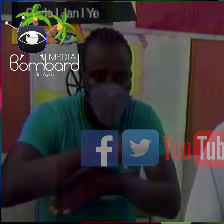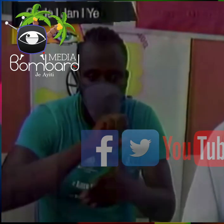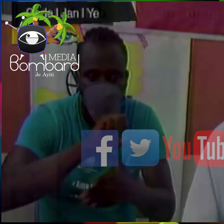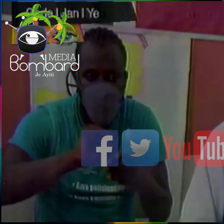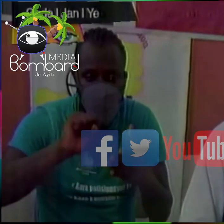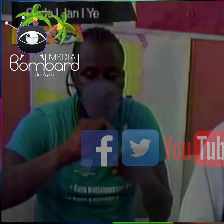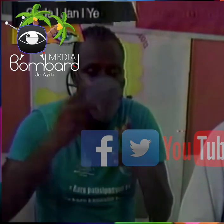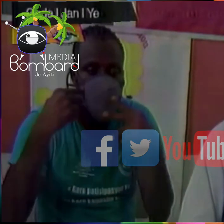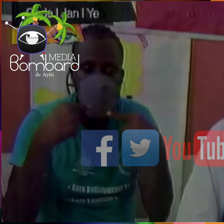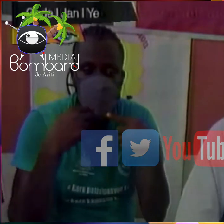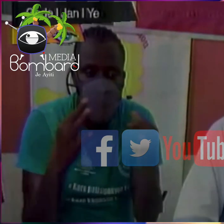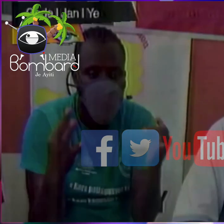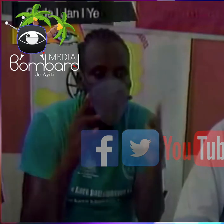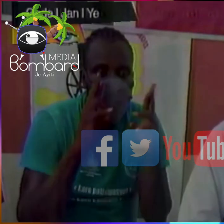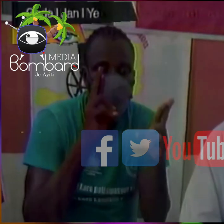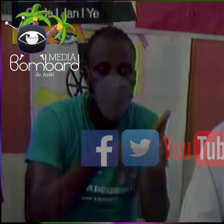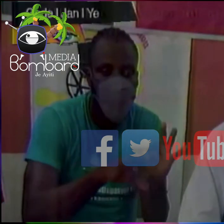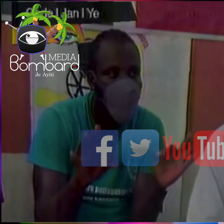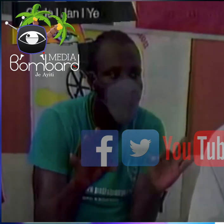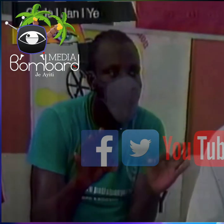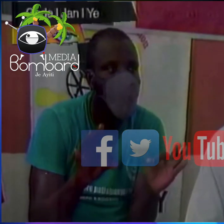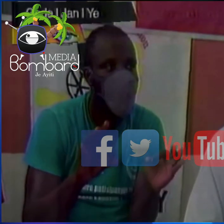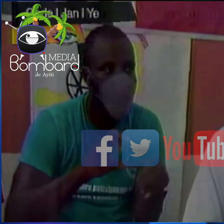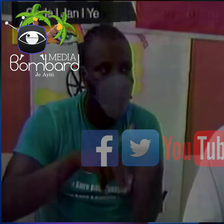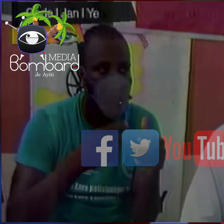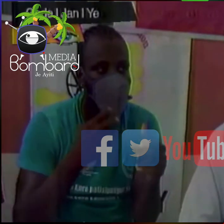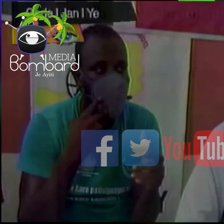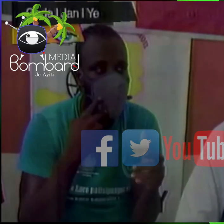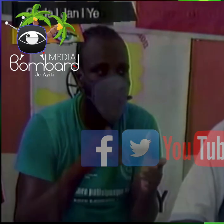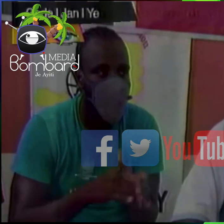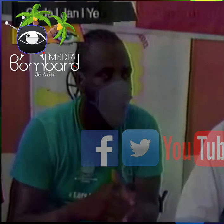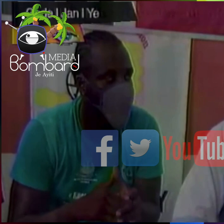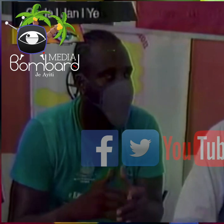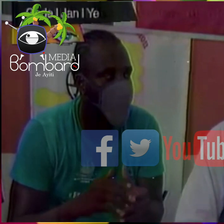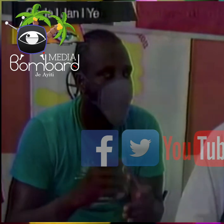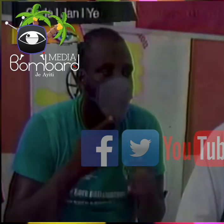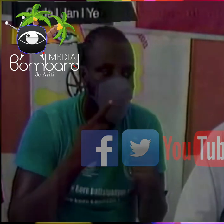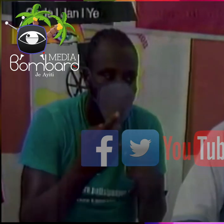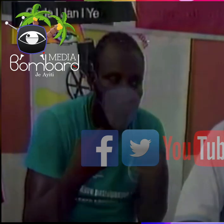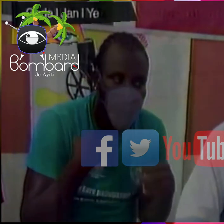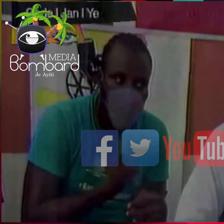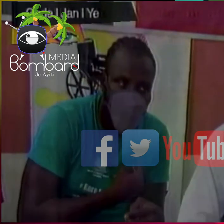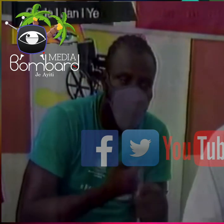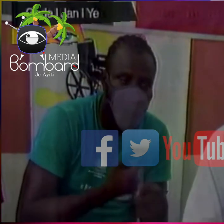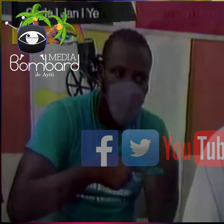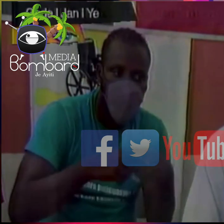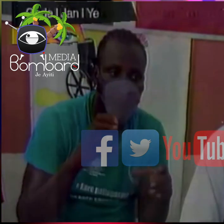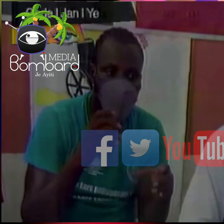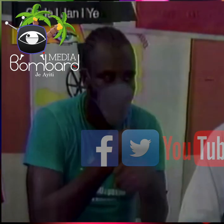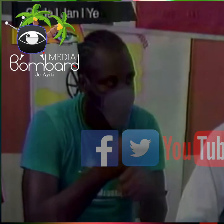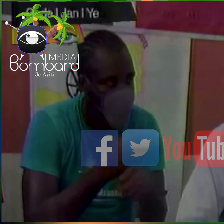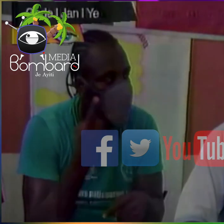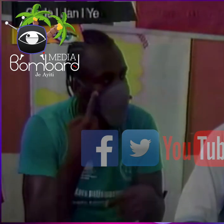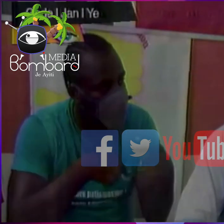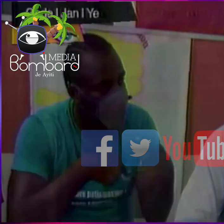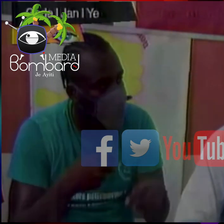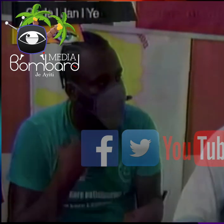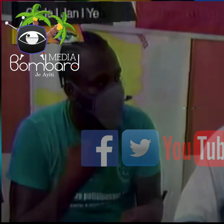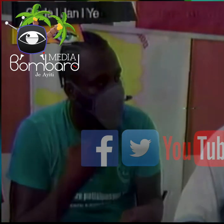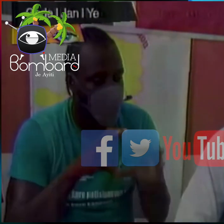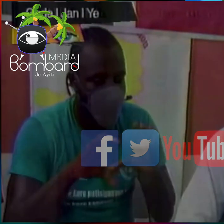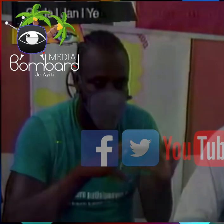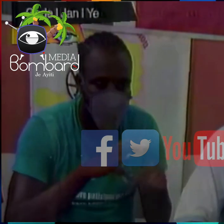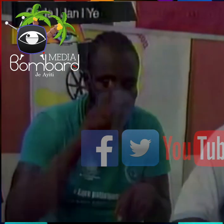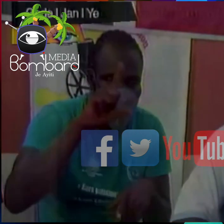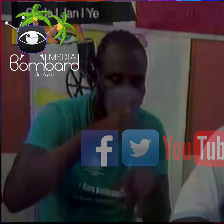la population, hein, et pour vous voyez sur nous, et pour vous bon nous, pour vous dédommager nous comme ça doit, pour vous, j'aimerais, pour vous